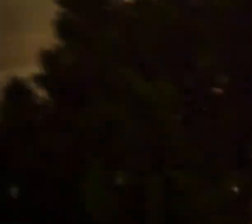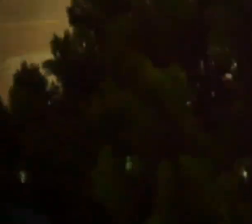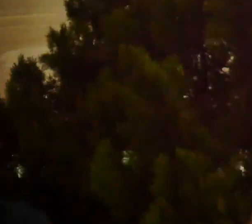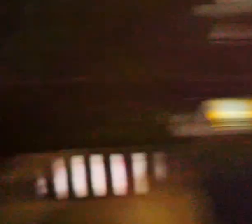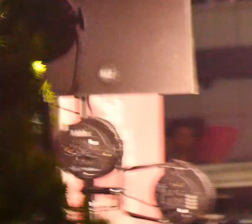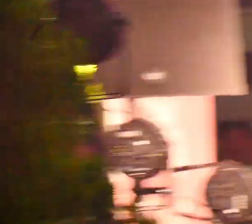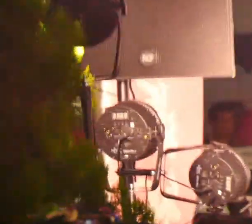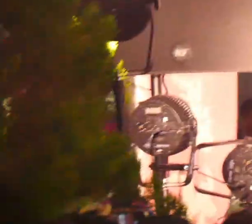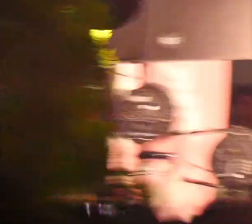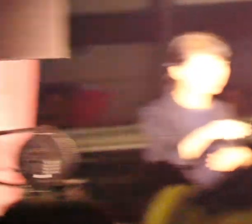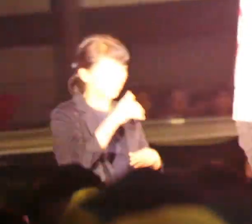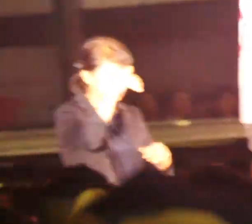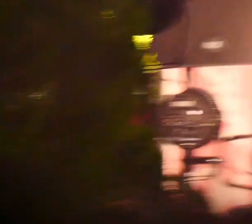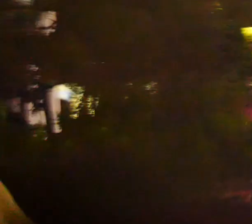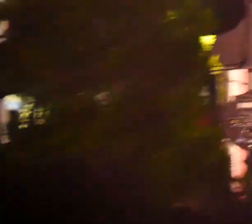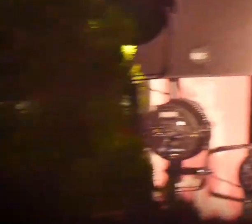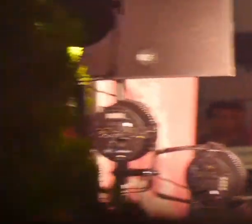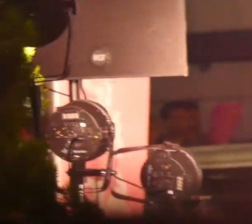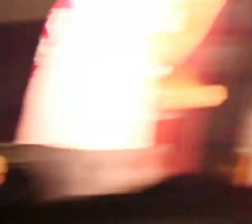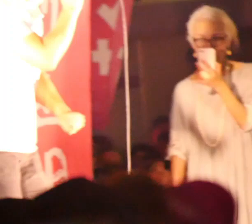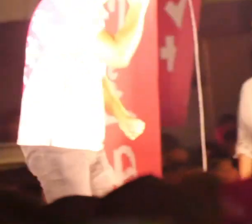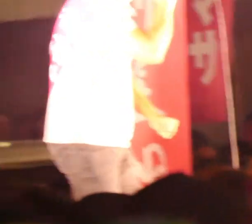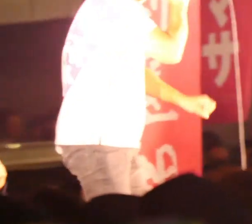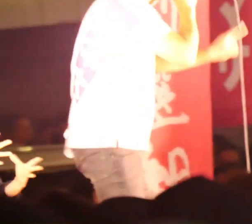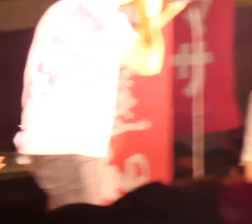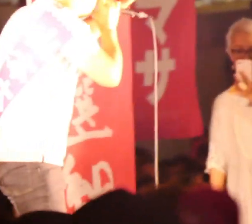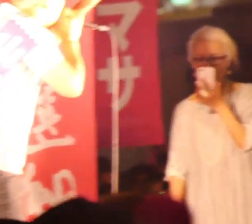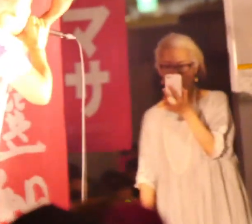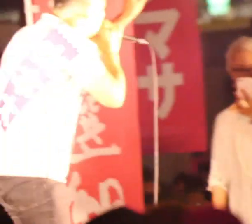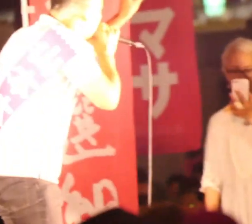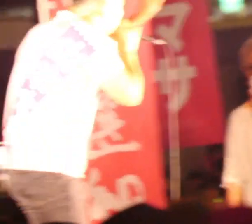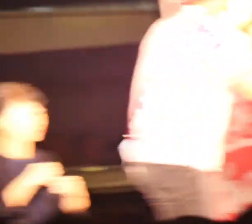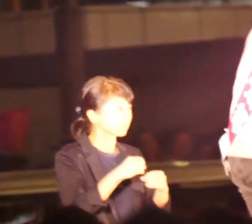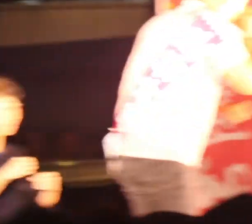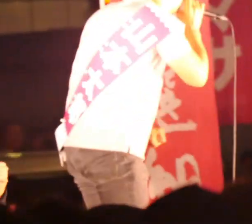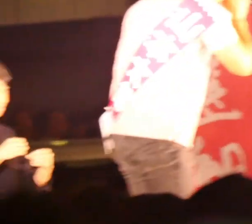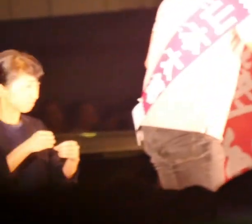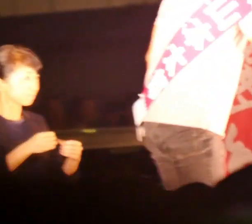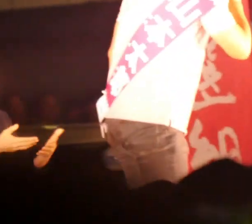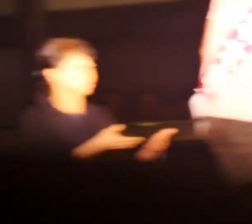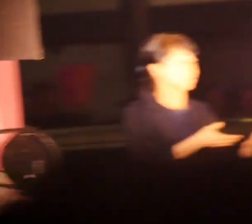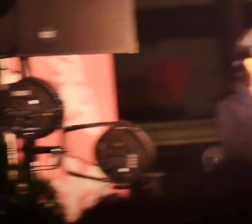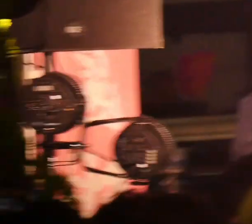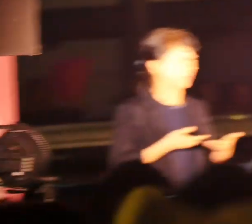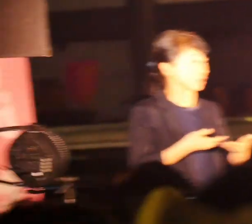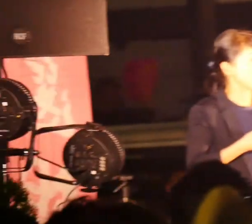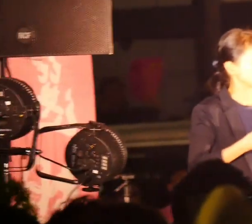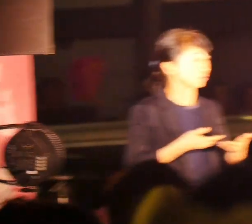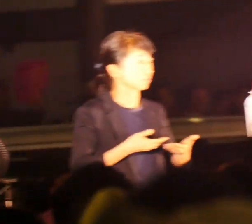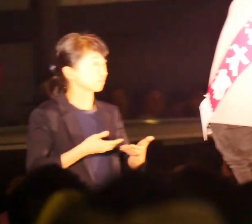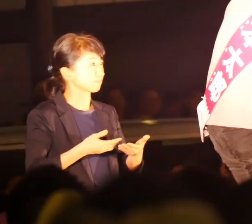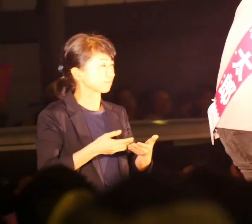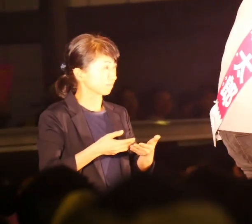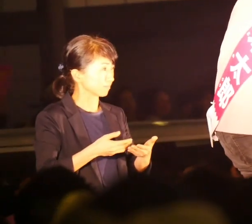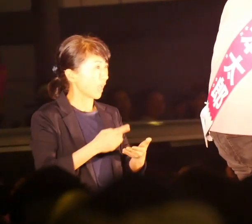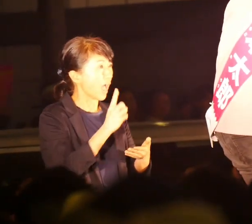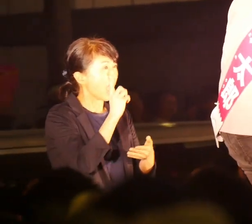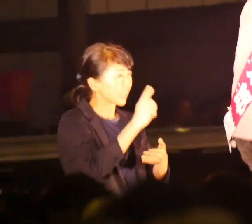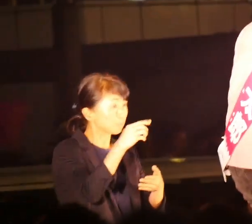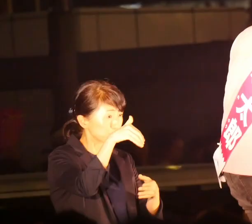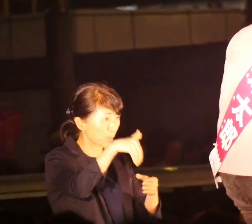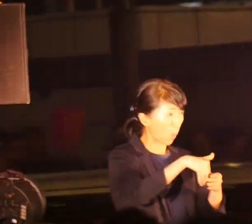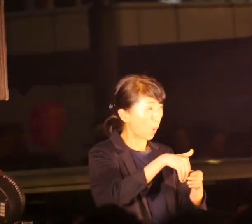一票、非常に重いものです。皆さんからいただいている一票は。でもその一票